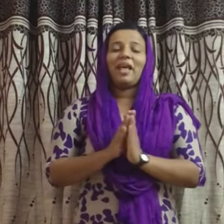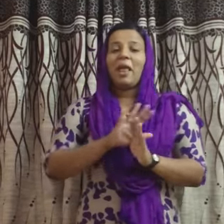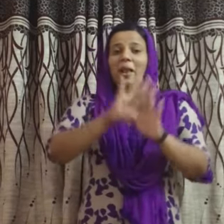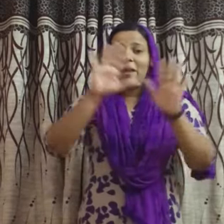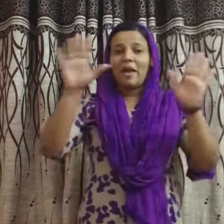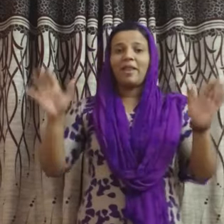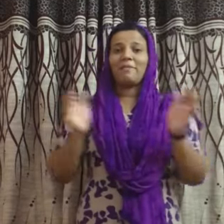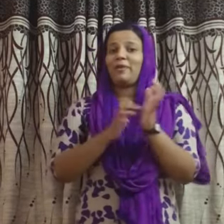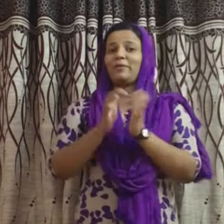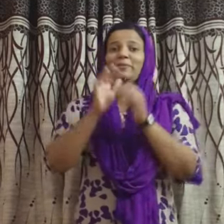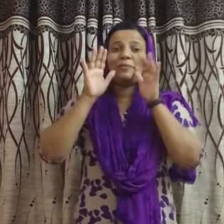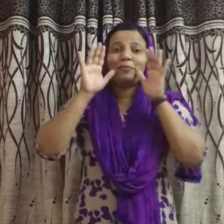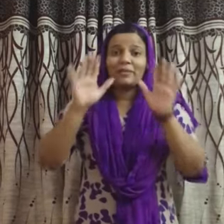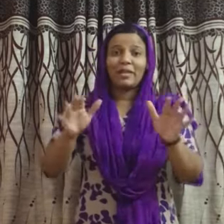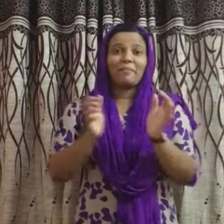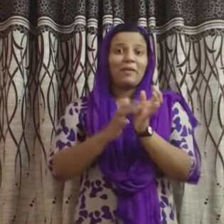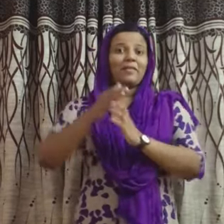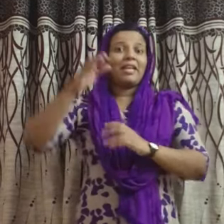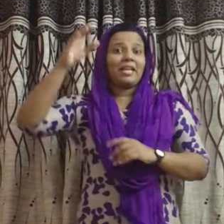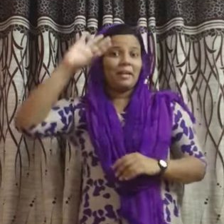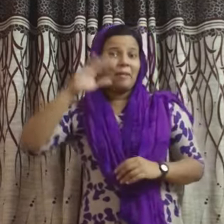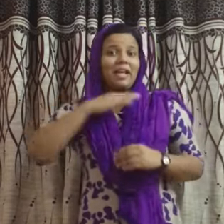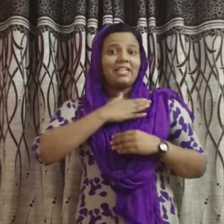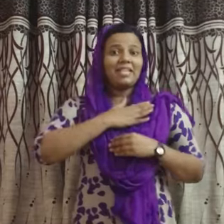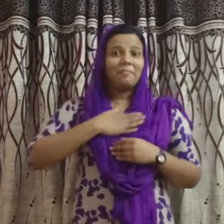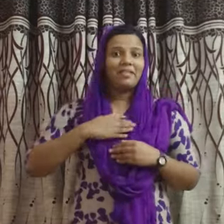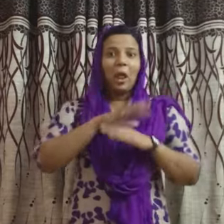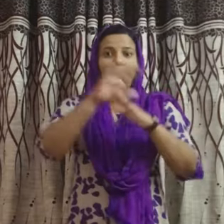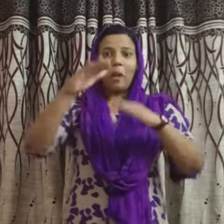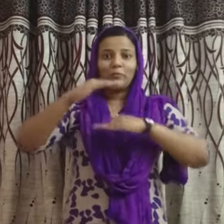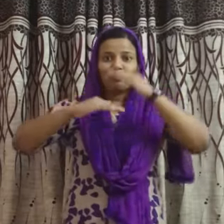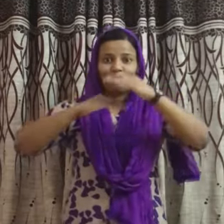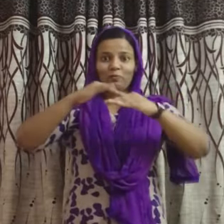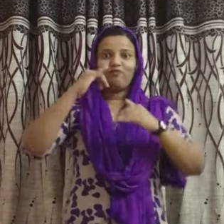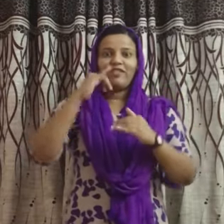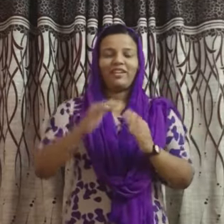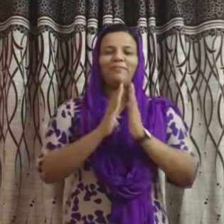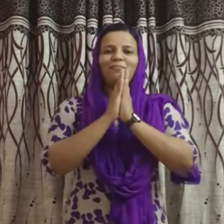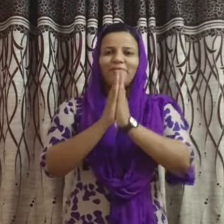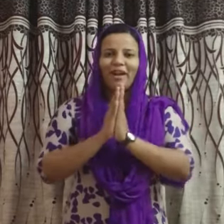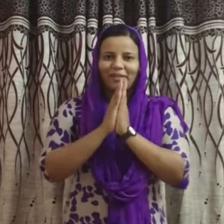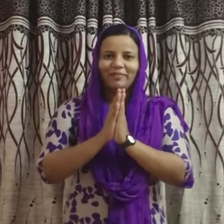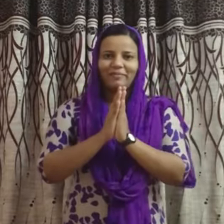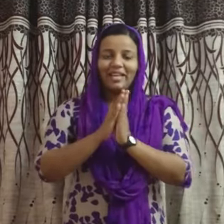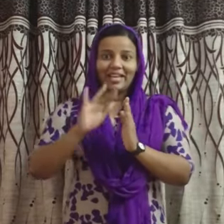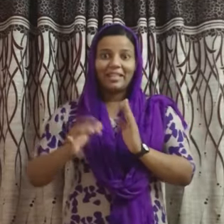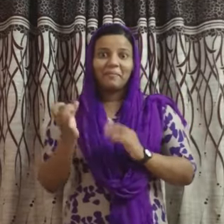കർത്താവ് നിങ്ങളെ അനുഗ്രഹിക്കട്ടെ. കർത്താവിൻ്റെ കൃപയും സമാധാനവും നിങ്ങളുടെ ജീവിതത്തിൽ വർദ്ധിച്ചു വരുമാറാകട്ടെ എന്ന് പ്രാർത്ഥിക്കുന്നു. ഈ